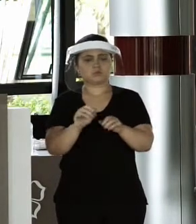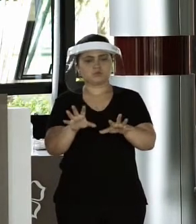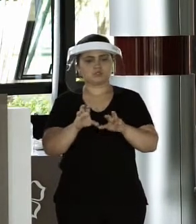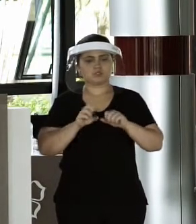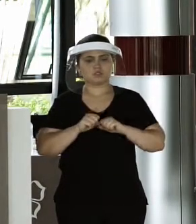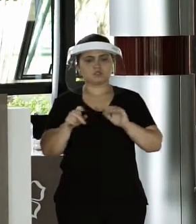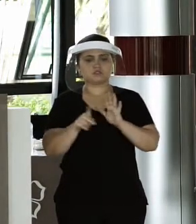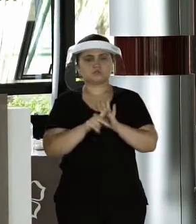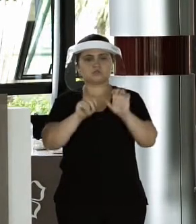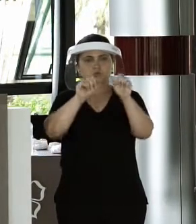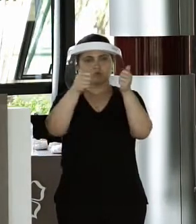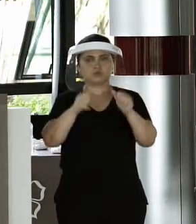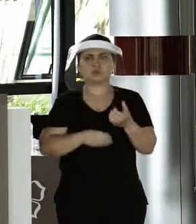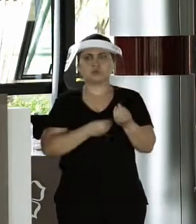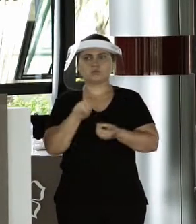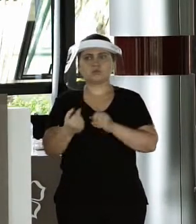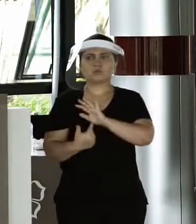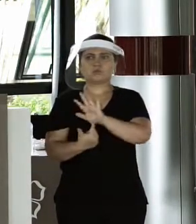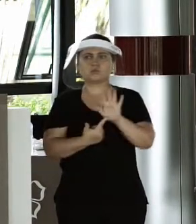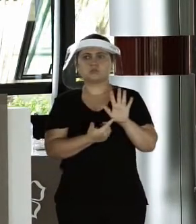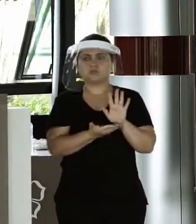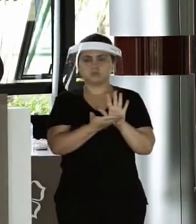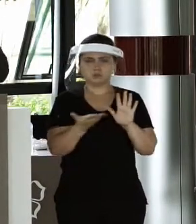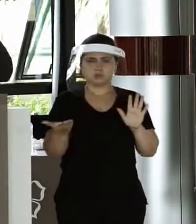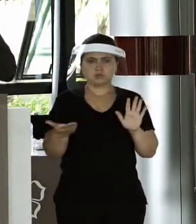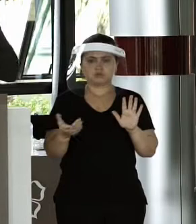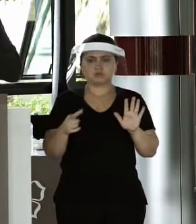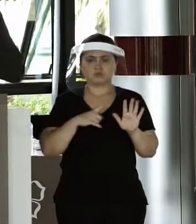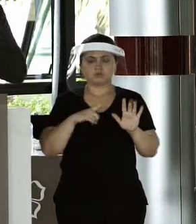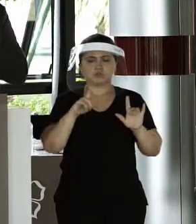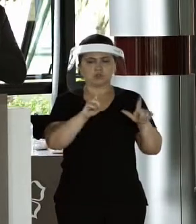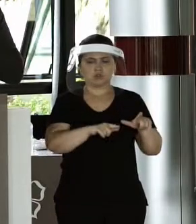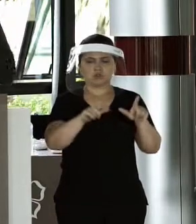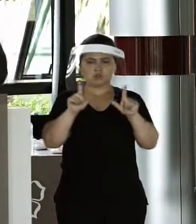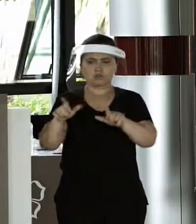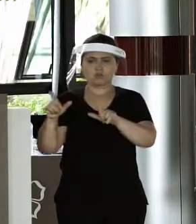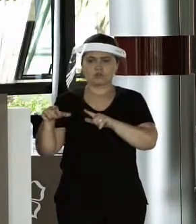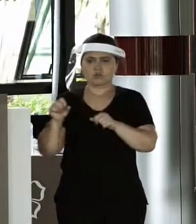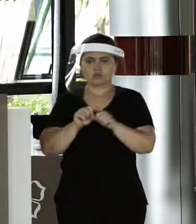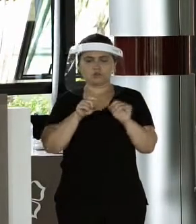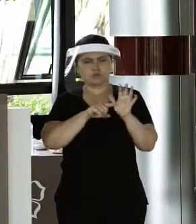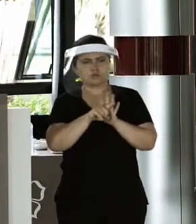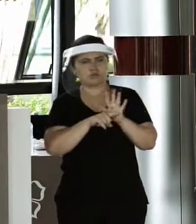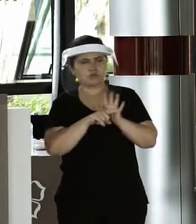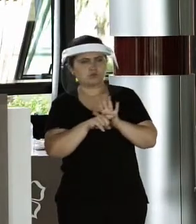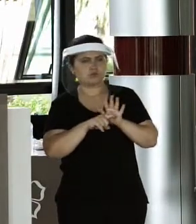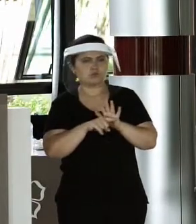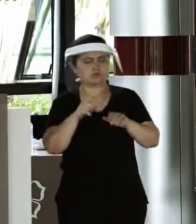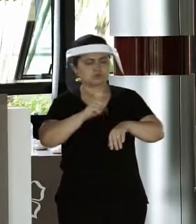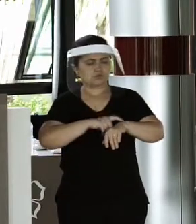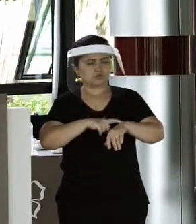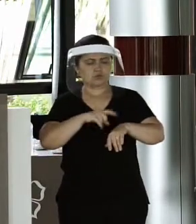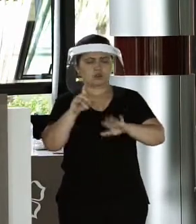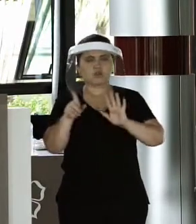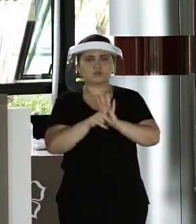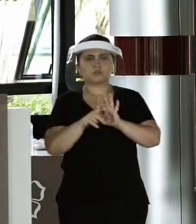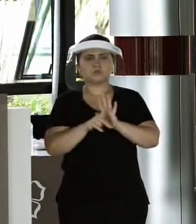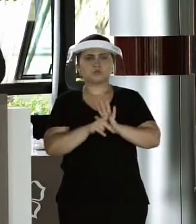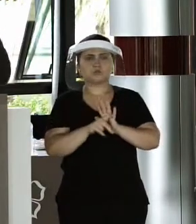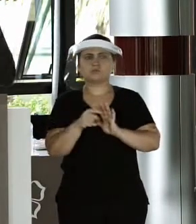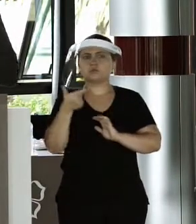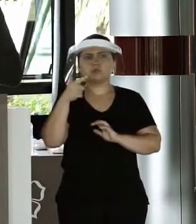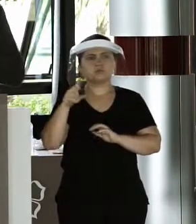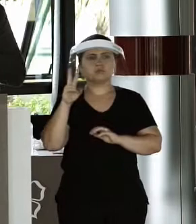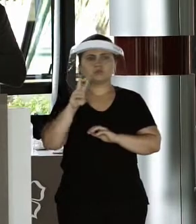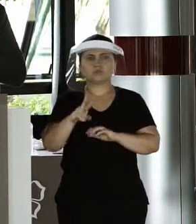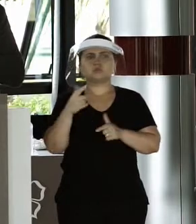aquisição de imagens. Como eu mostrei para vocês, tem locais que se eu for fazer uma análise num horário específico, eu não